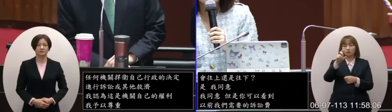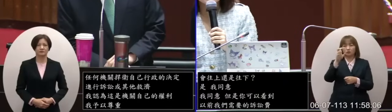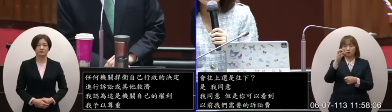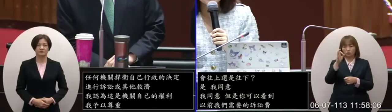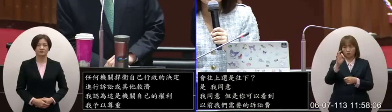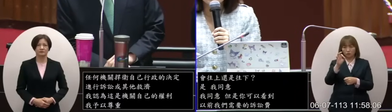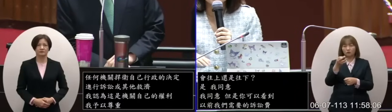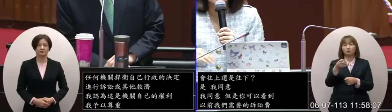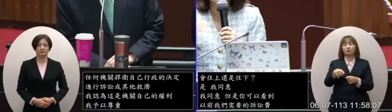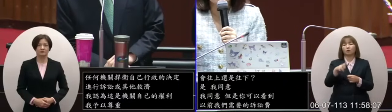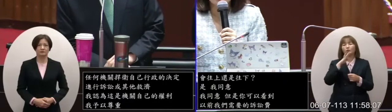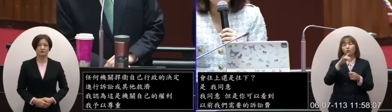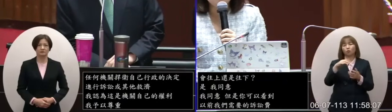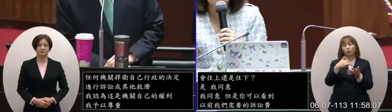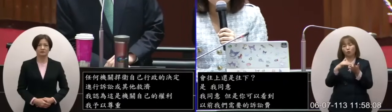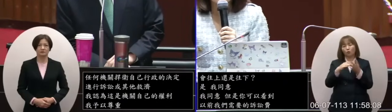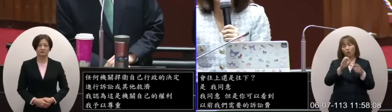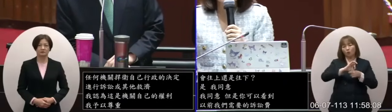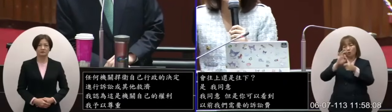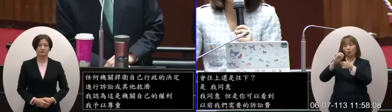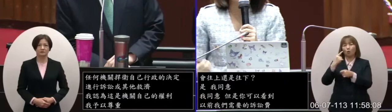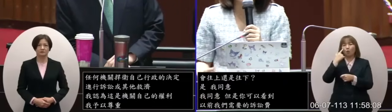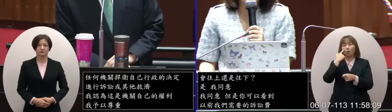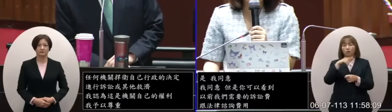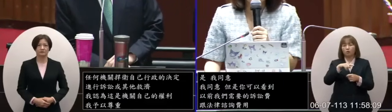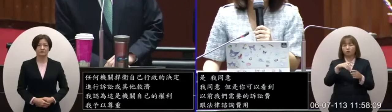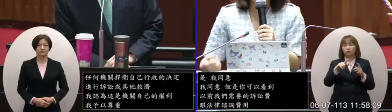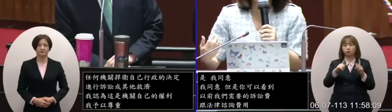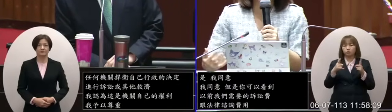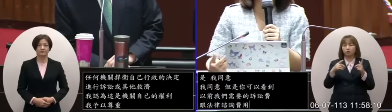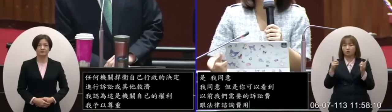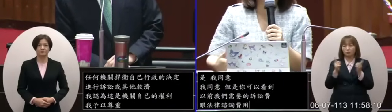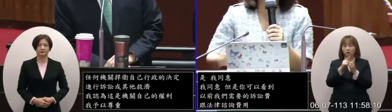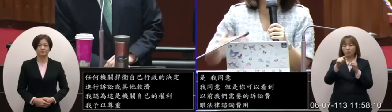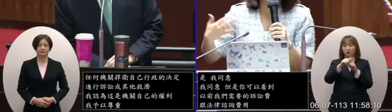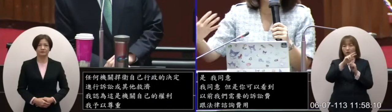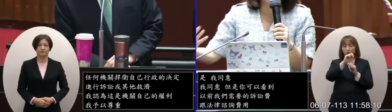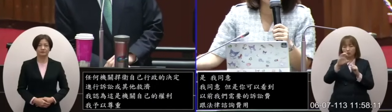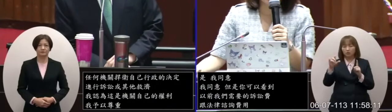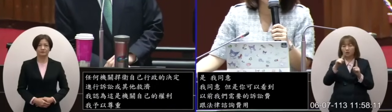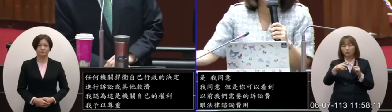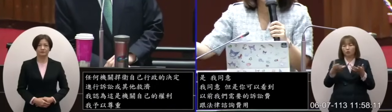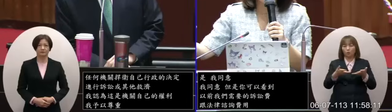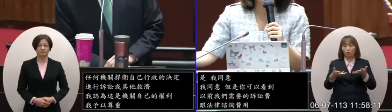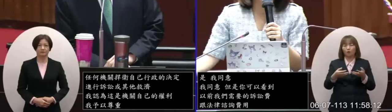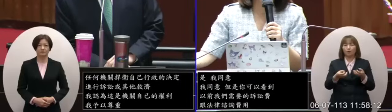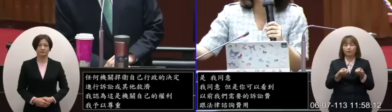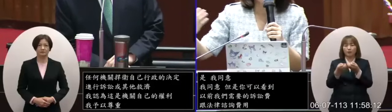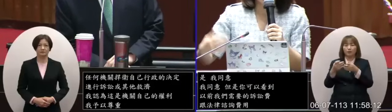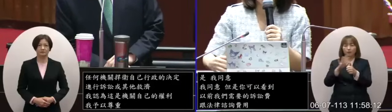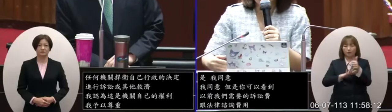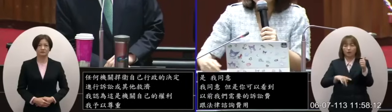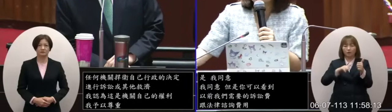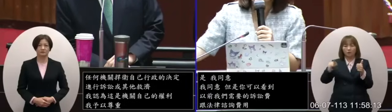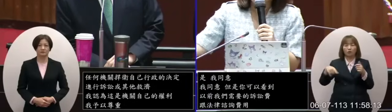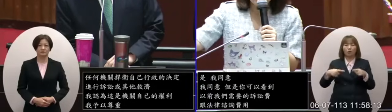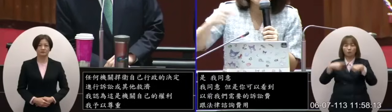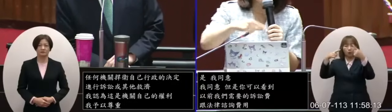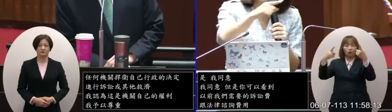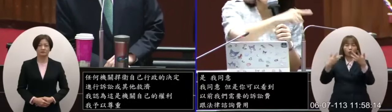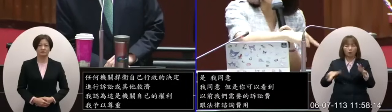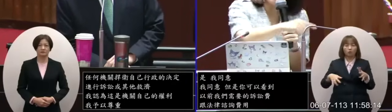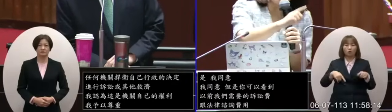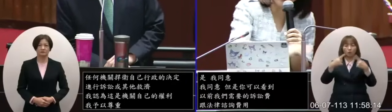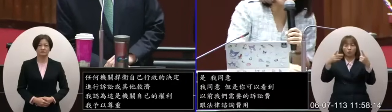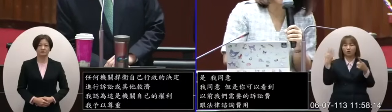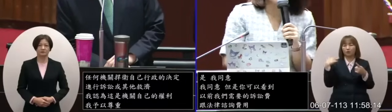1310万元。这样子的一个条幅，那难道不是因为 NCC 出了很多的事情，然后导致很多的官司？官